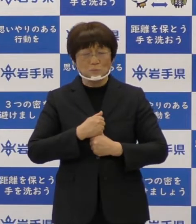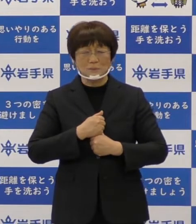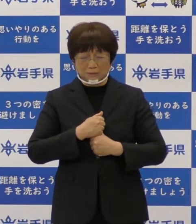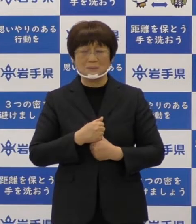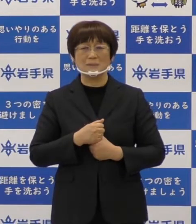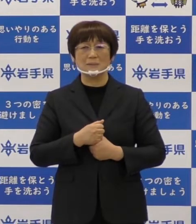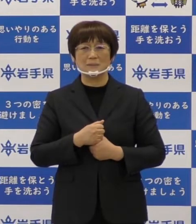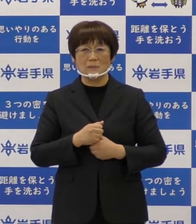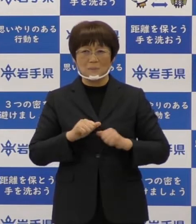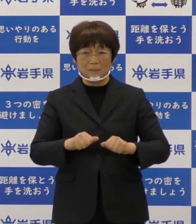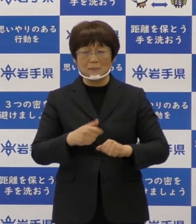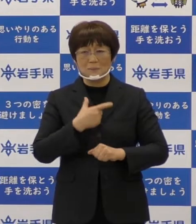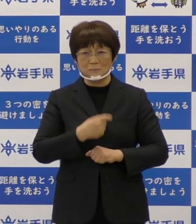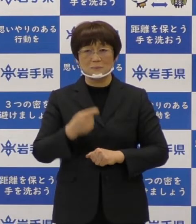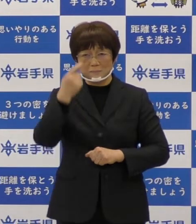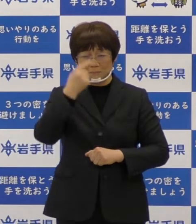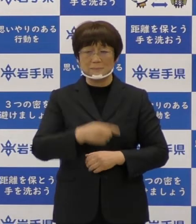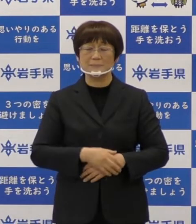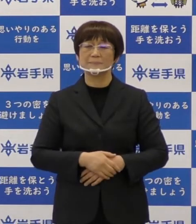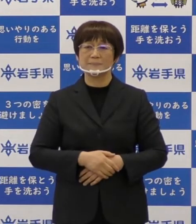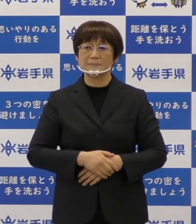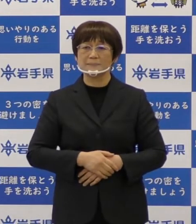ことを求めたいと